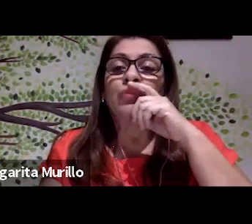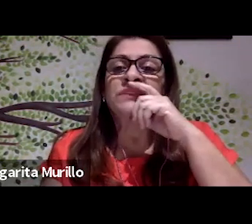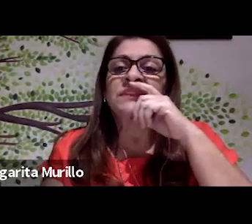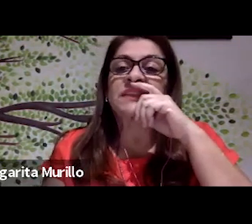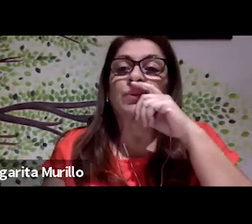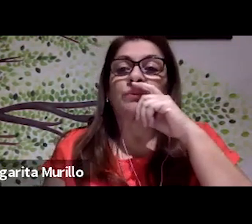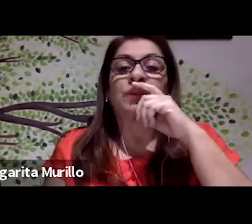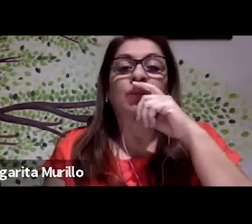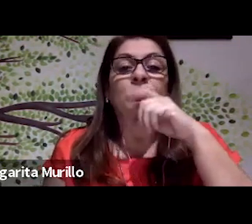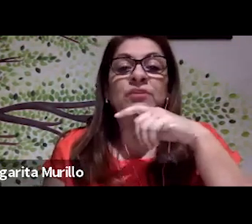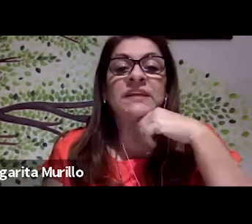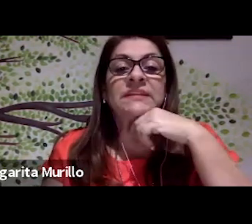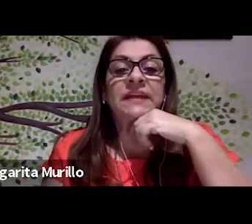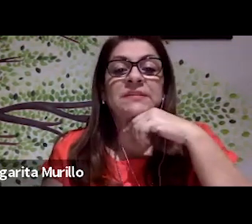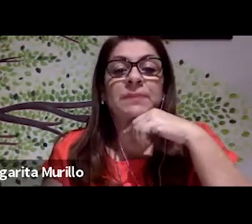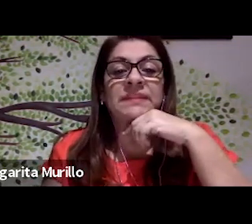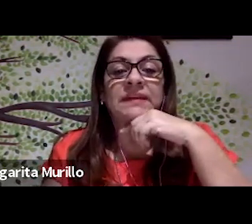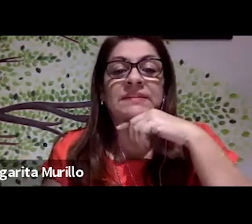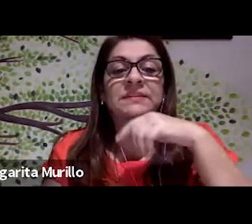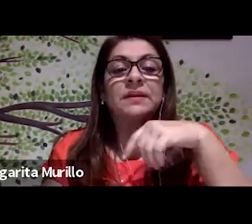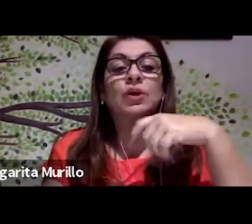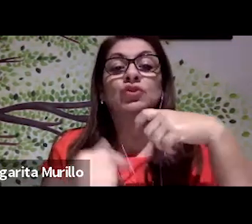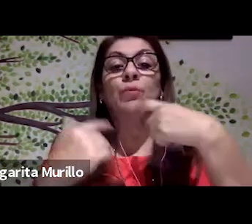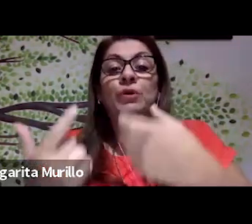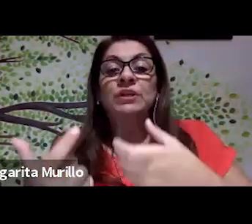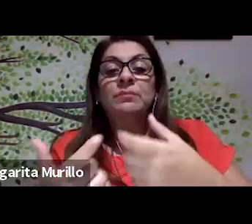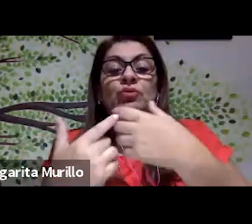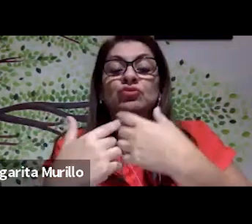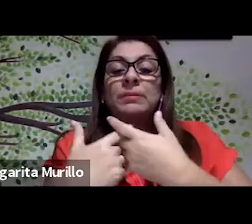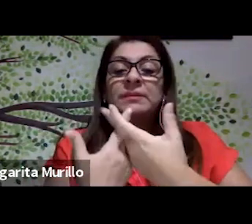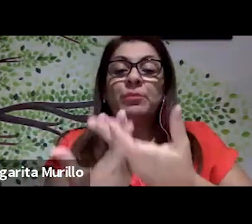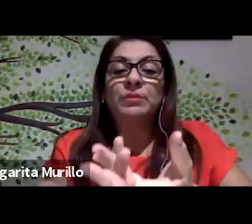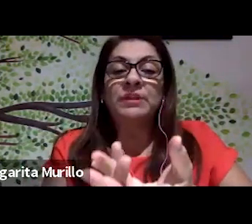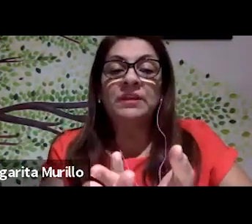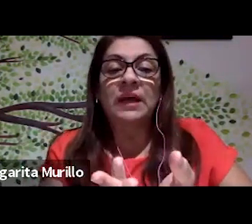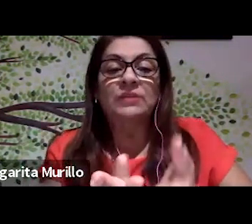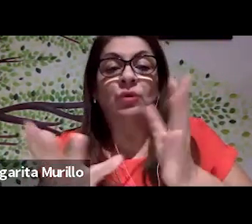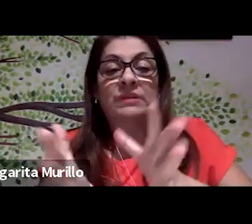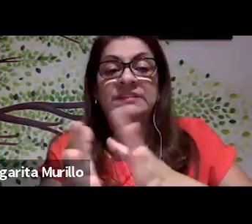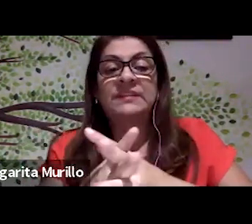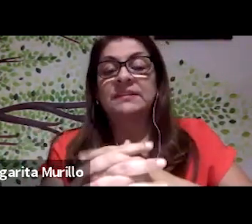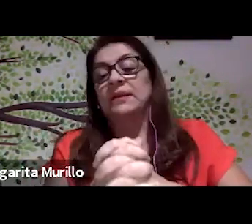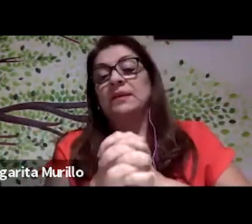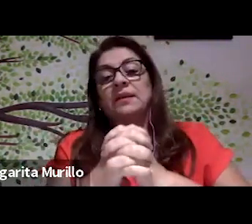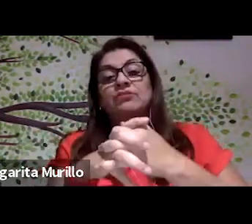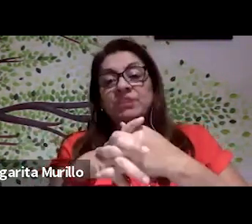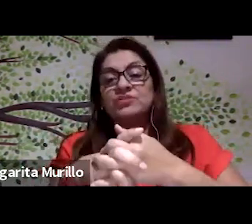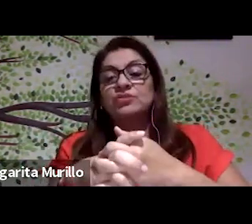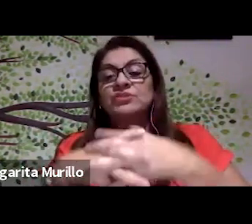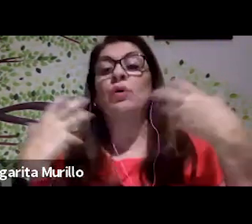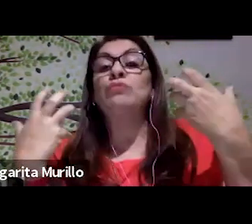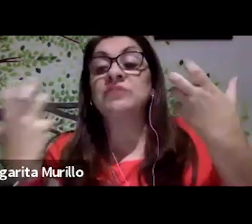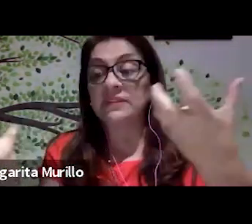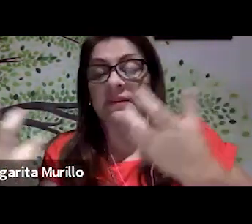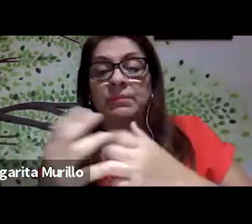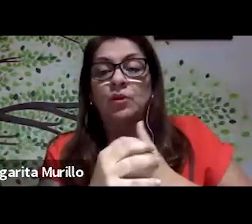el uso excesivo de los medios digitales y pantallas no pone no solamente puede poner a su adolescente en